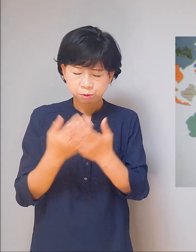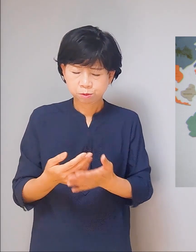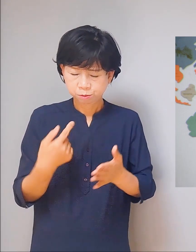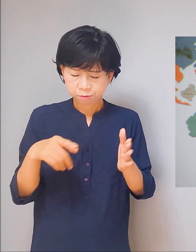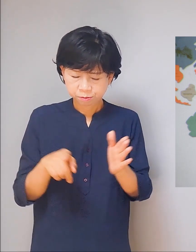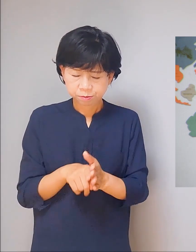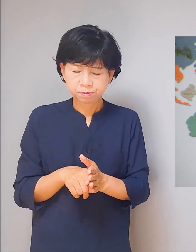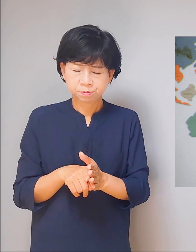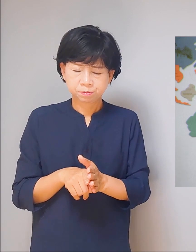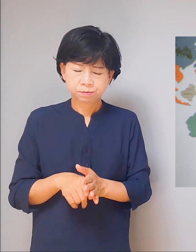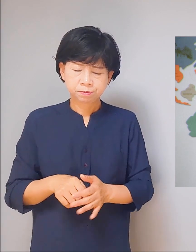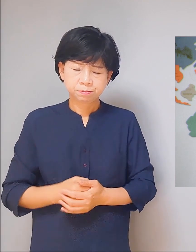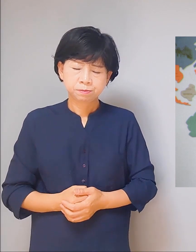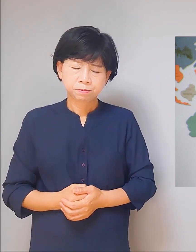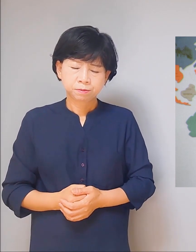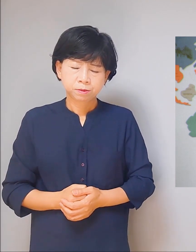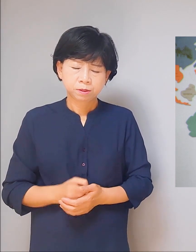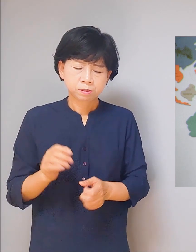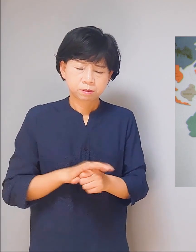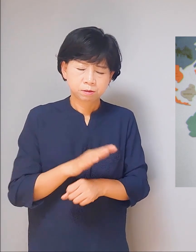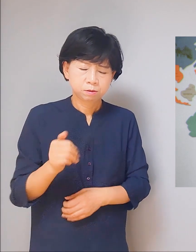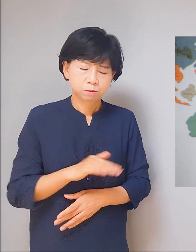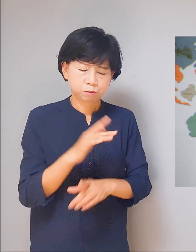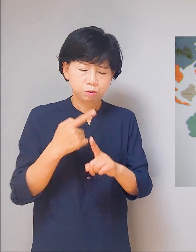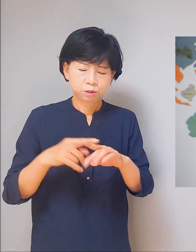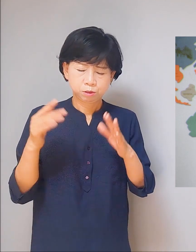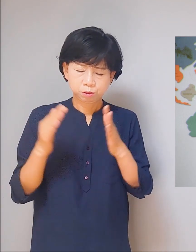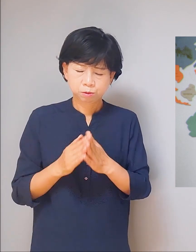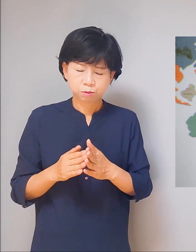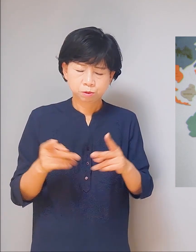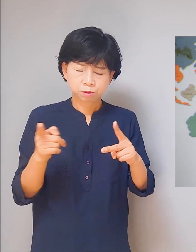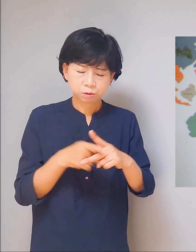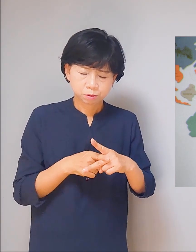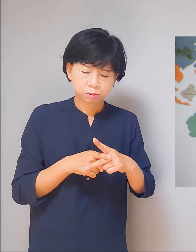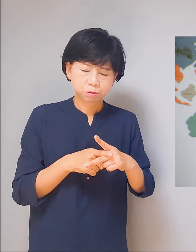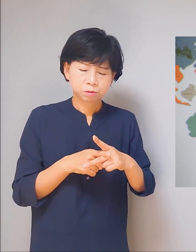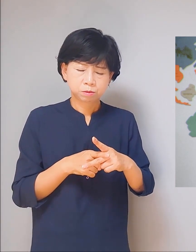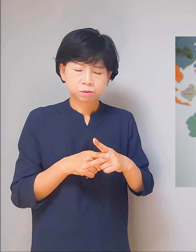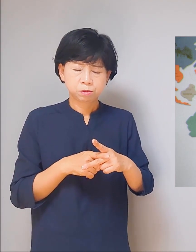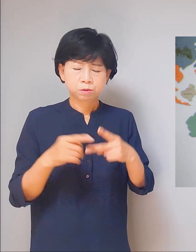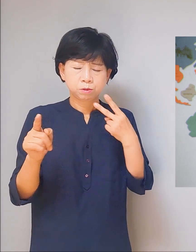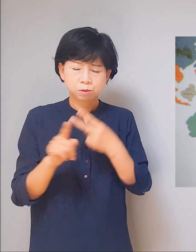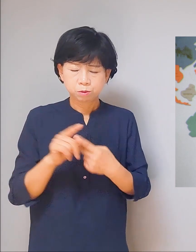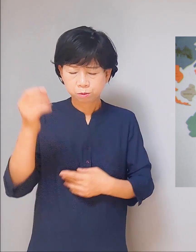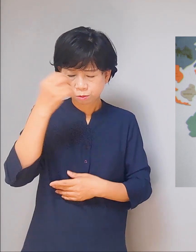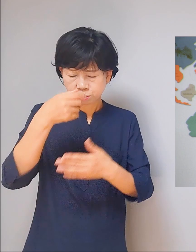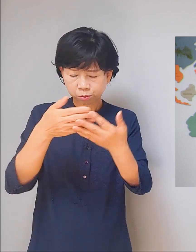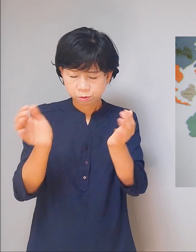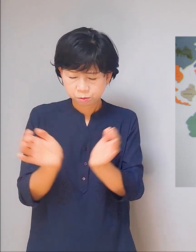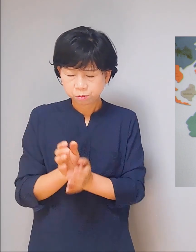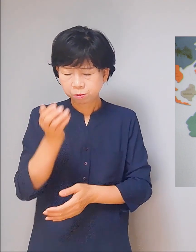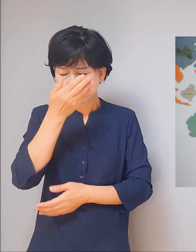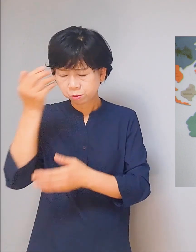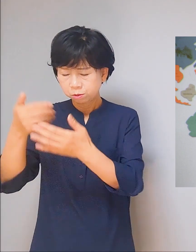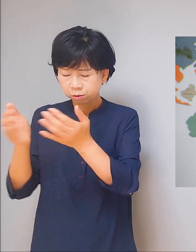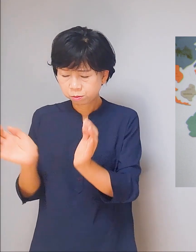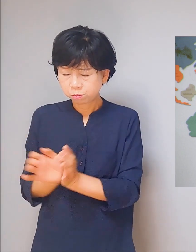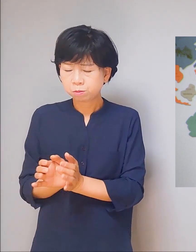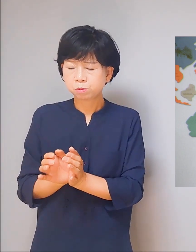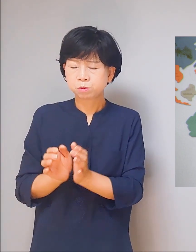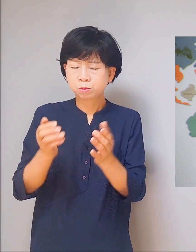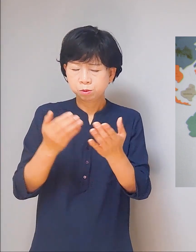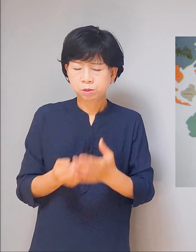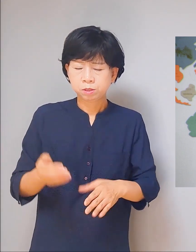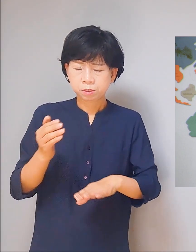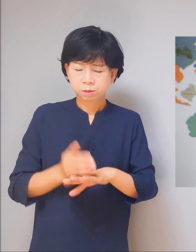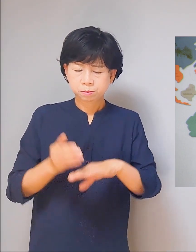줄 믿습니다. 사랑하는 우리 교회 유초등부, 중고등부, 청년부가 있게 하심을 감사합니다.